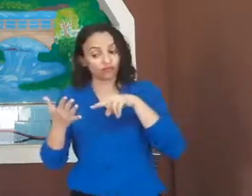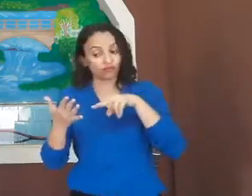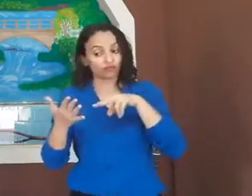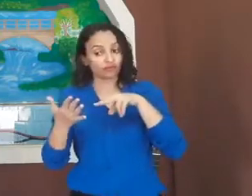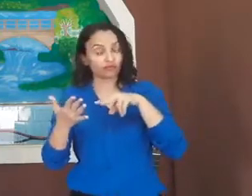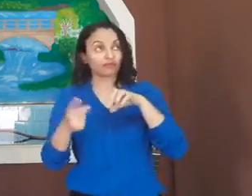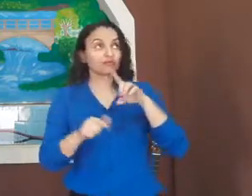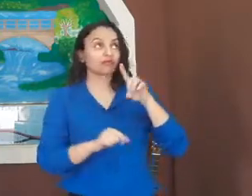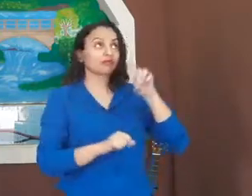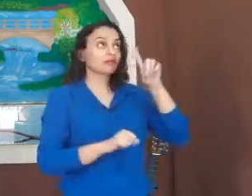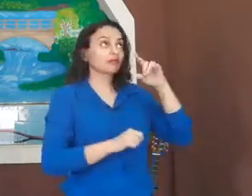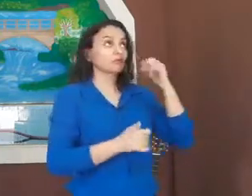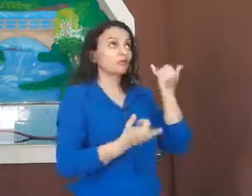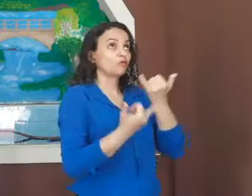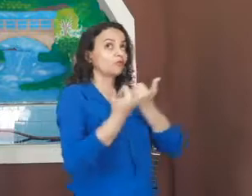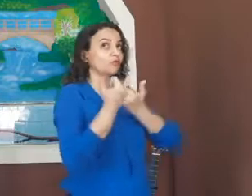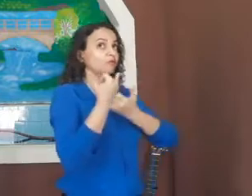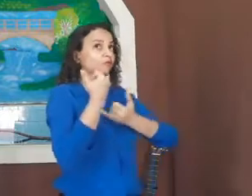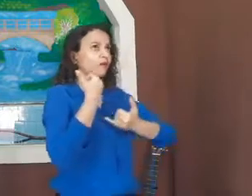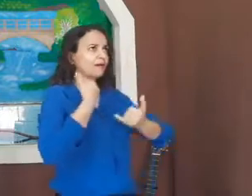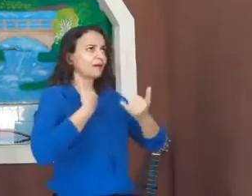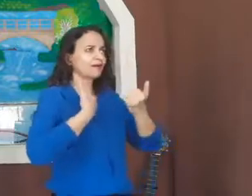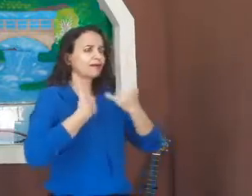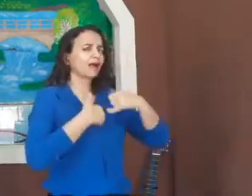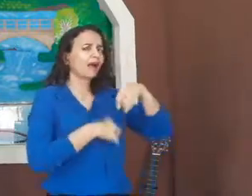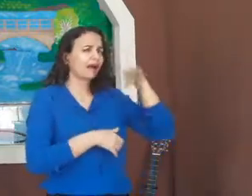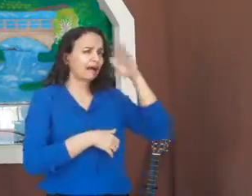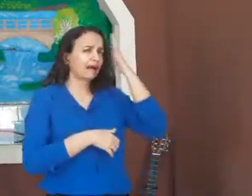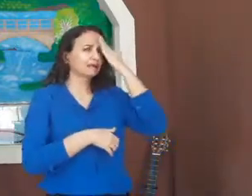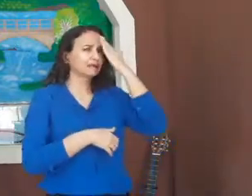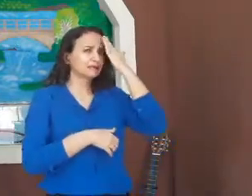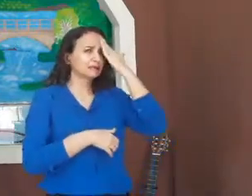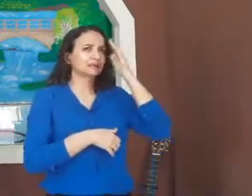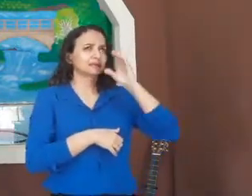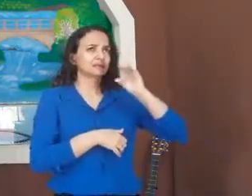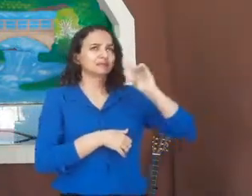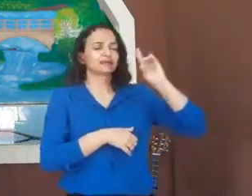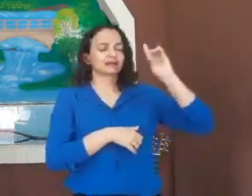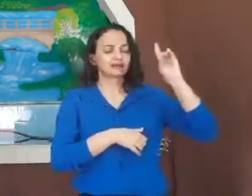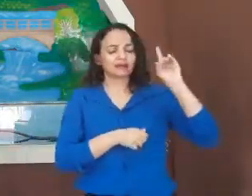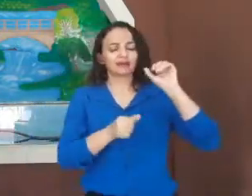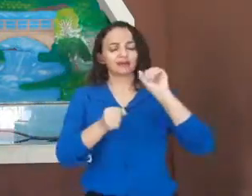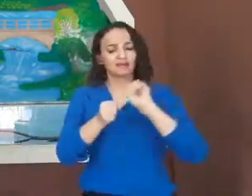o Senhor, entender o que o Senhor quer e tomar a melhor direção.